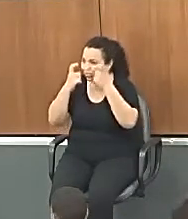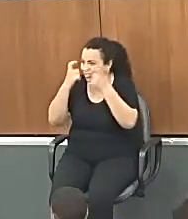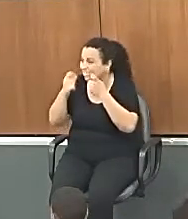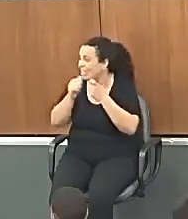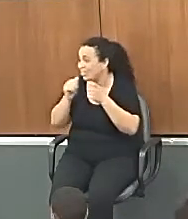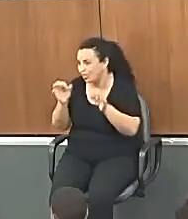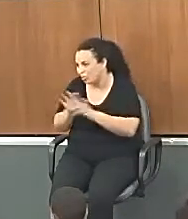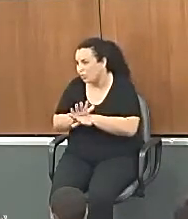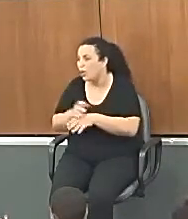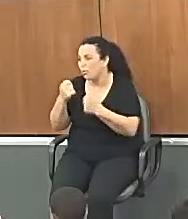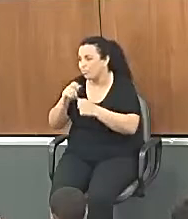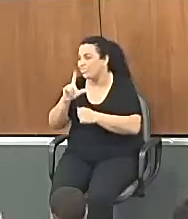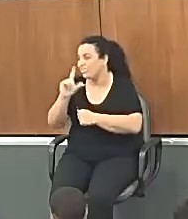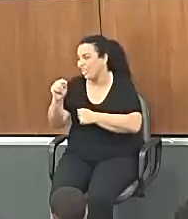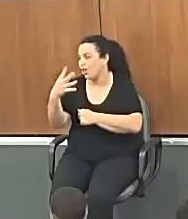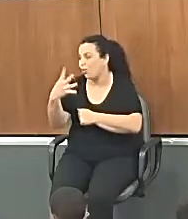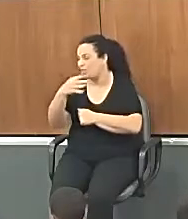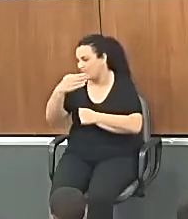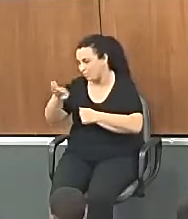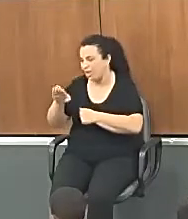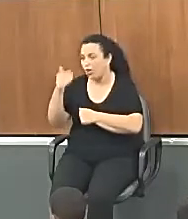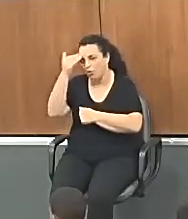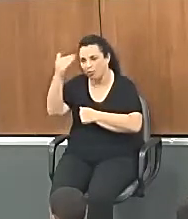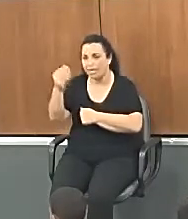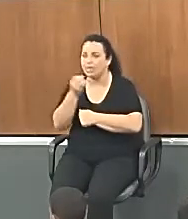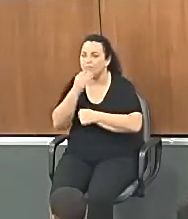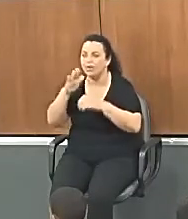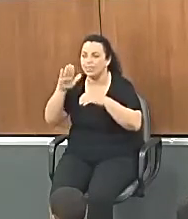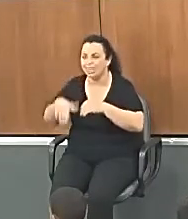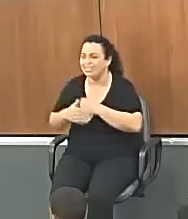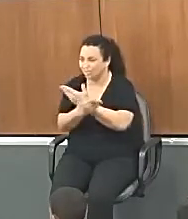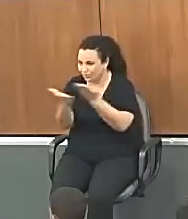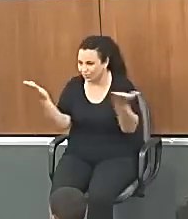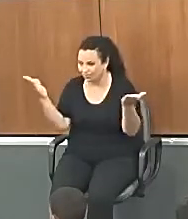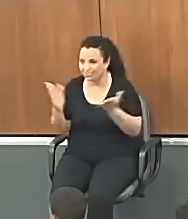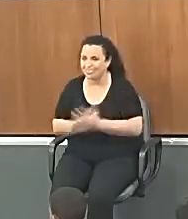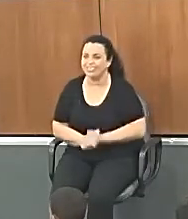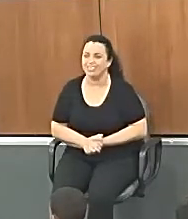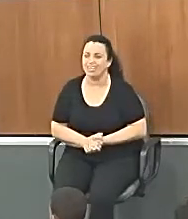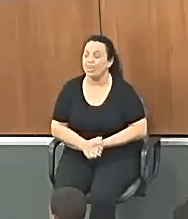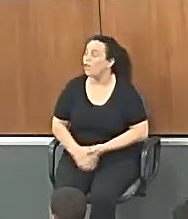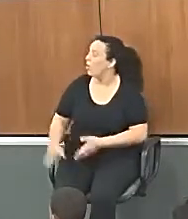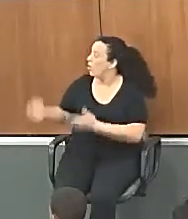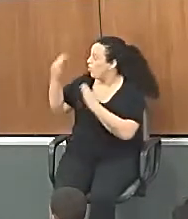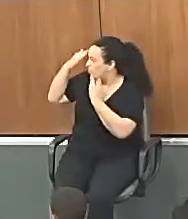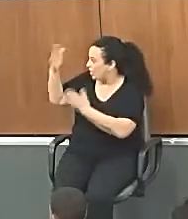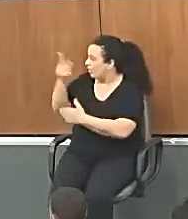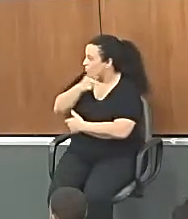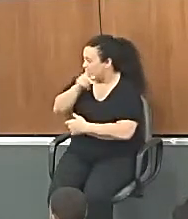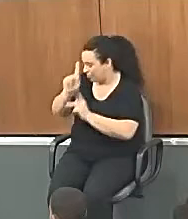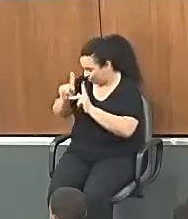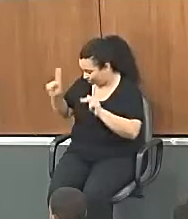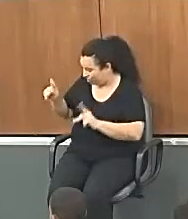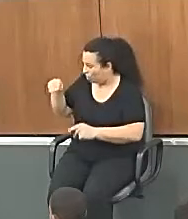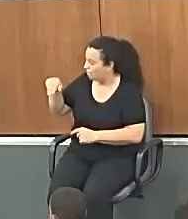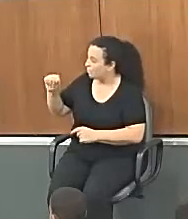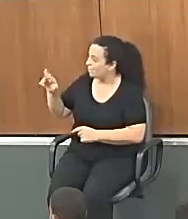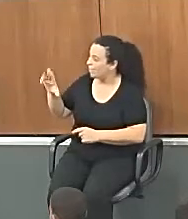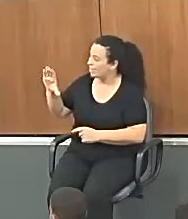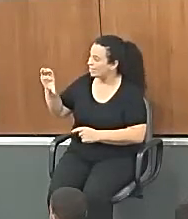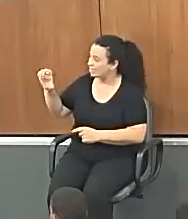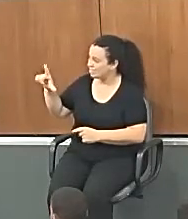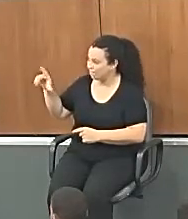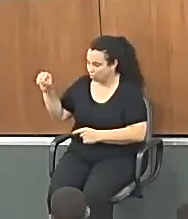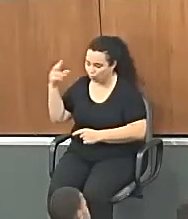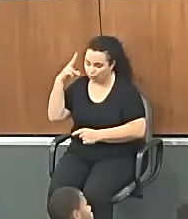ser com os alunos muito obrigado boa tarde a todos obrigado professor marcelo é eu vou contar aqui um fato